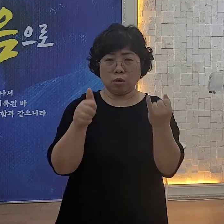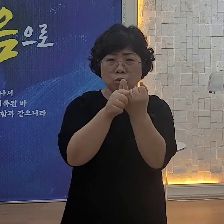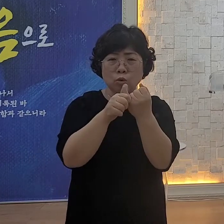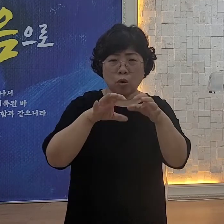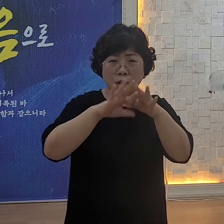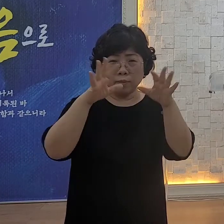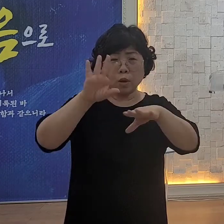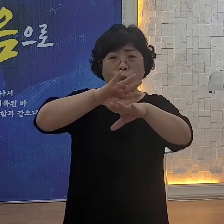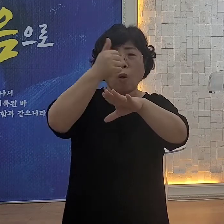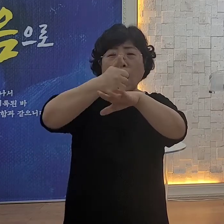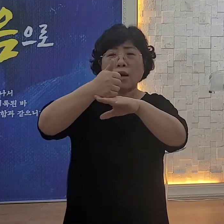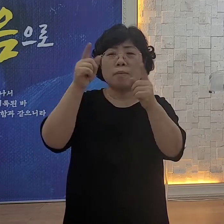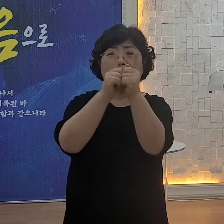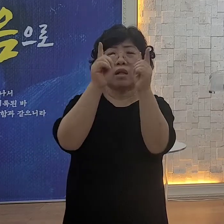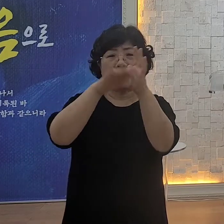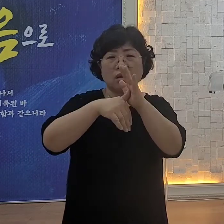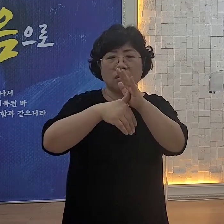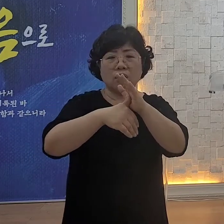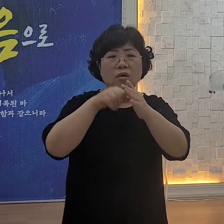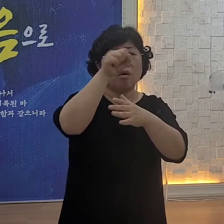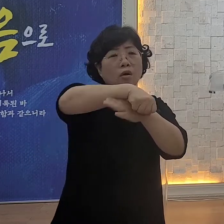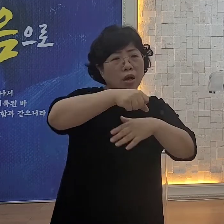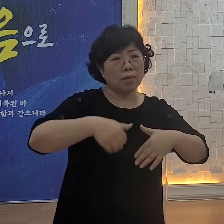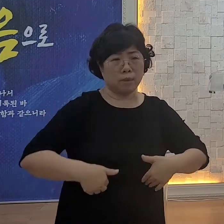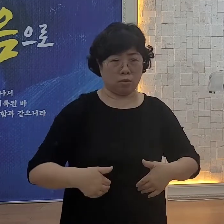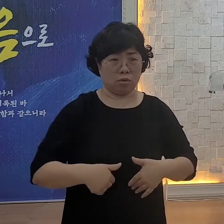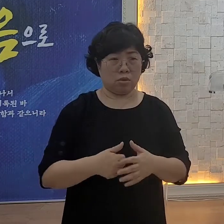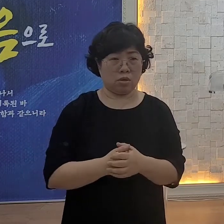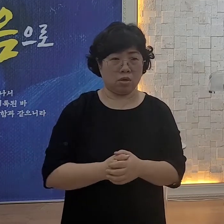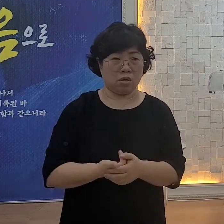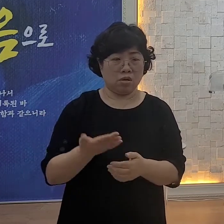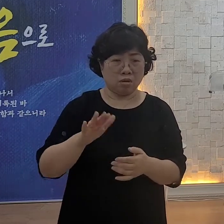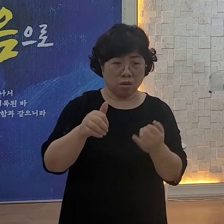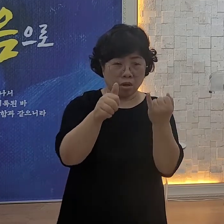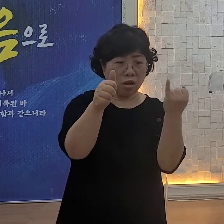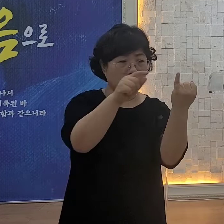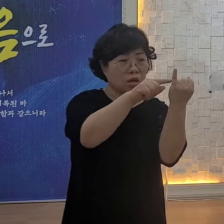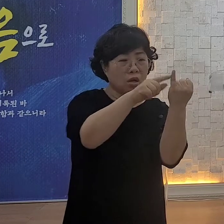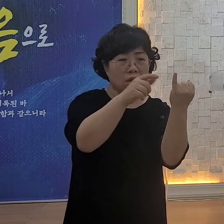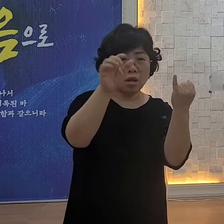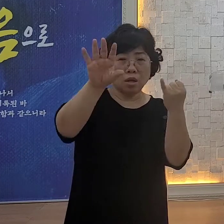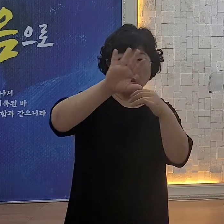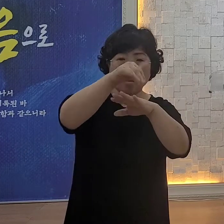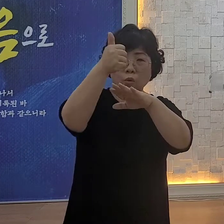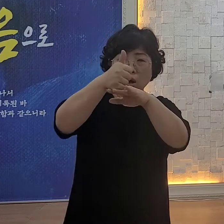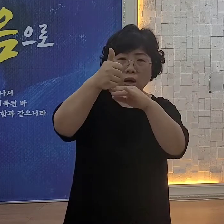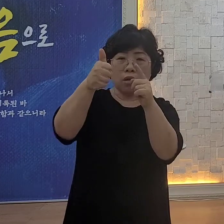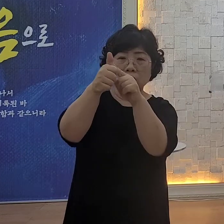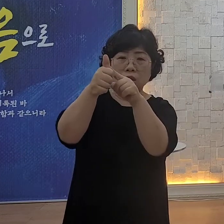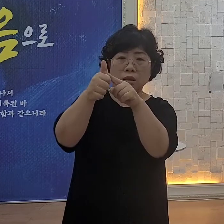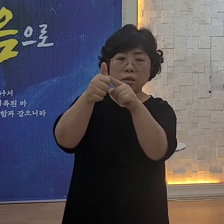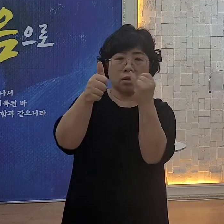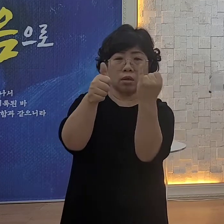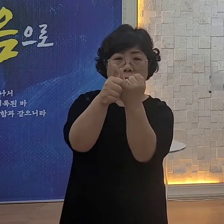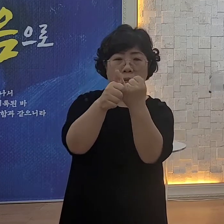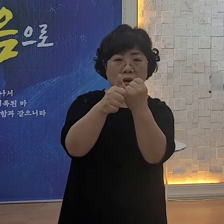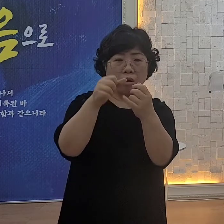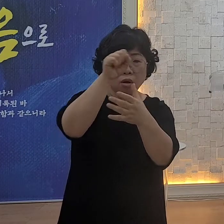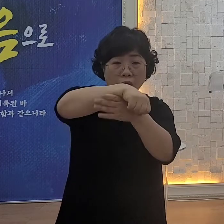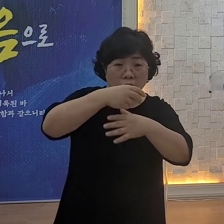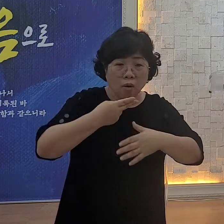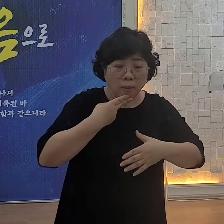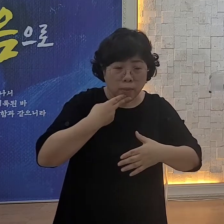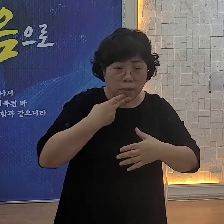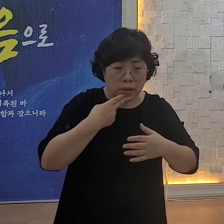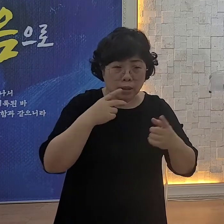왜 갔습니까? 지금 나라가 망할 상황이 있었어요. 하만이라는 존재가 그 이스라엘 나라를